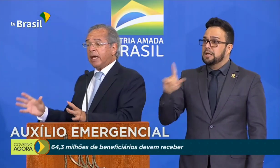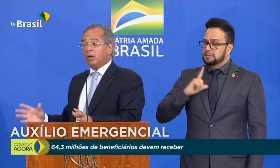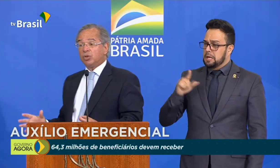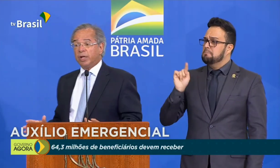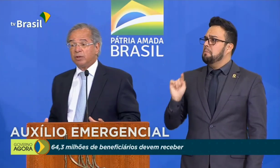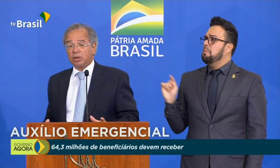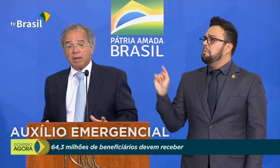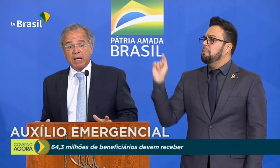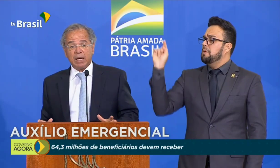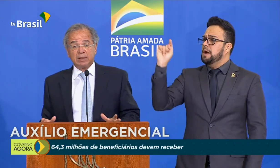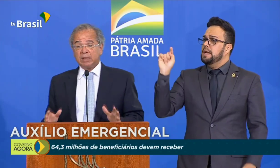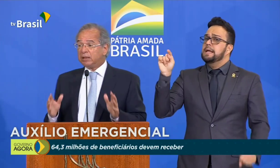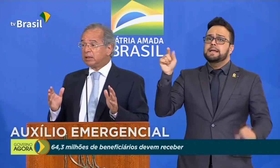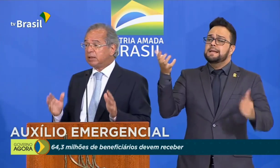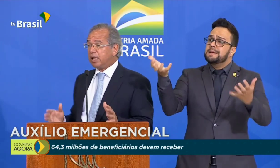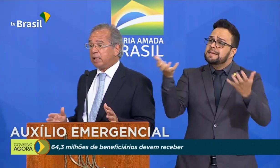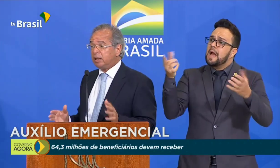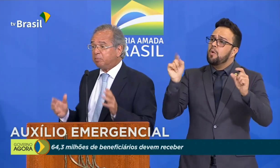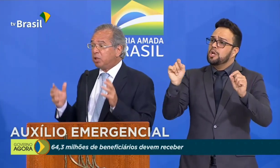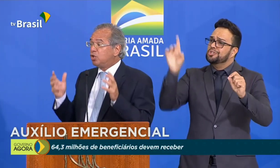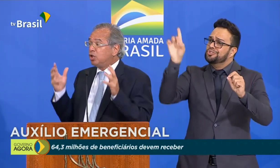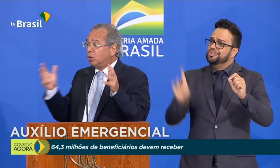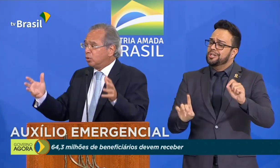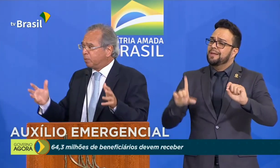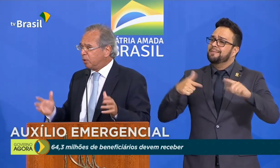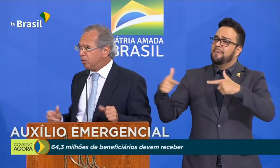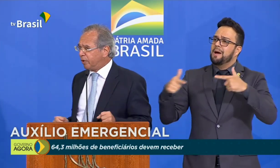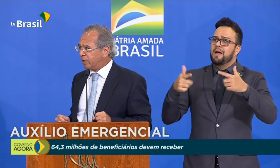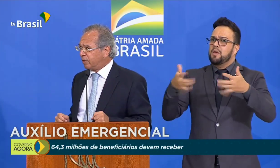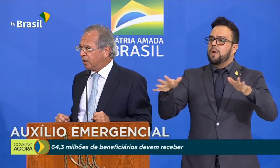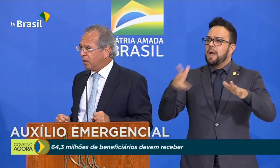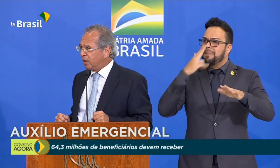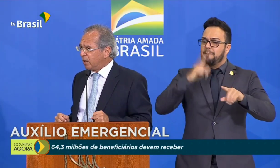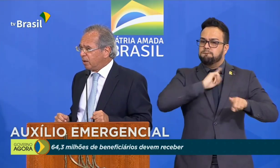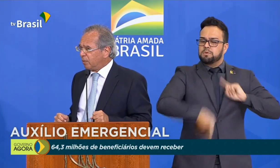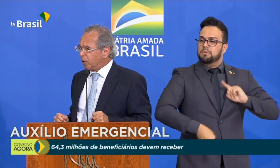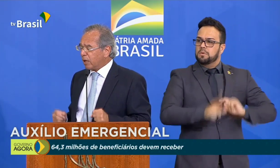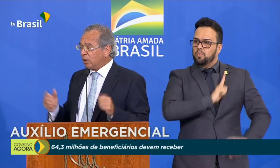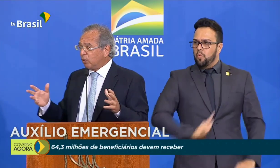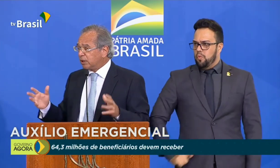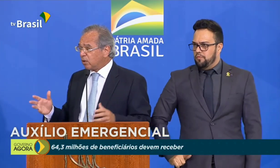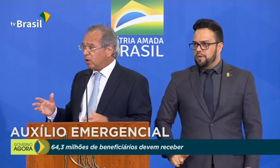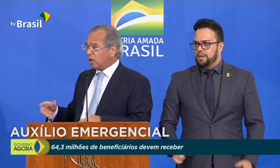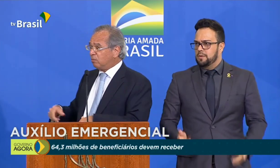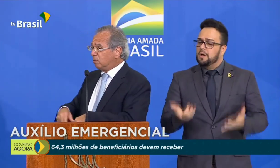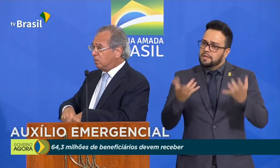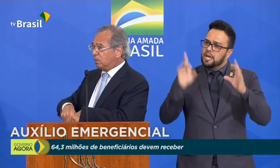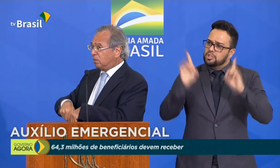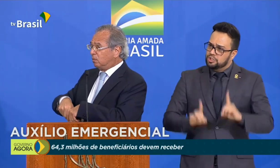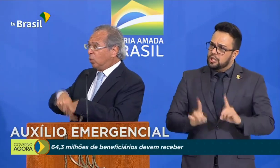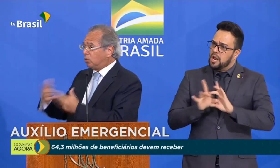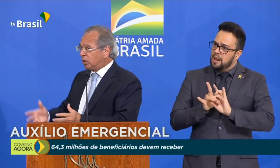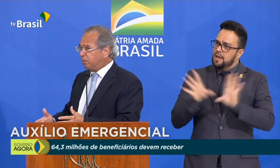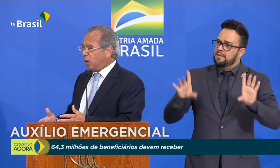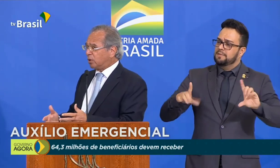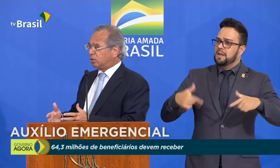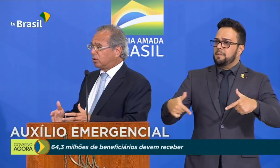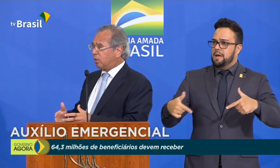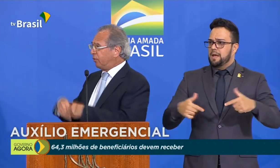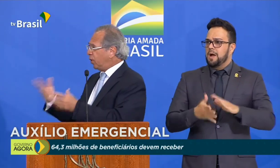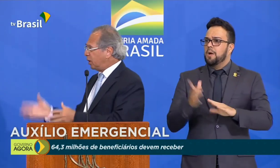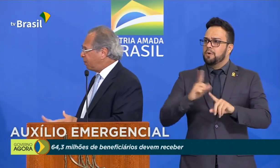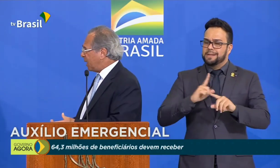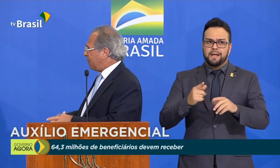só querem o direito de trabalhar sem serem impedidos pelo governo. Porque quando você coloca muitos